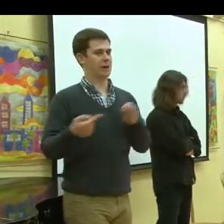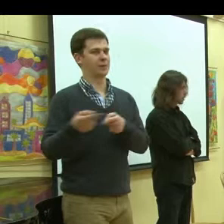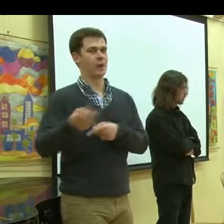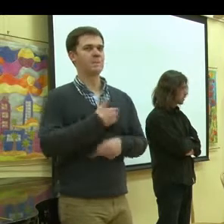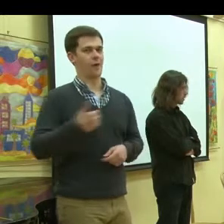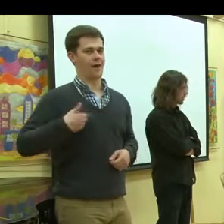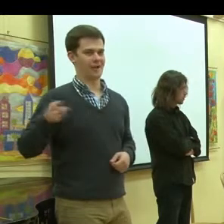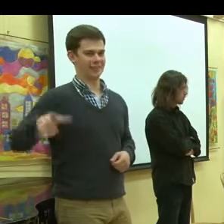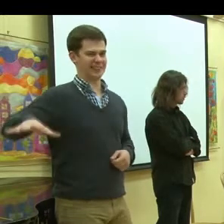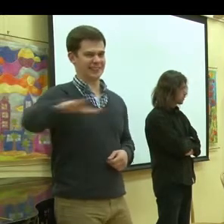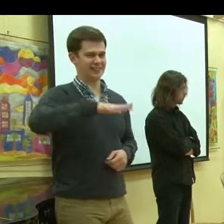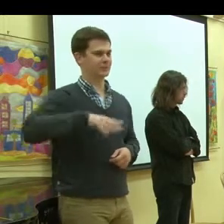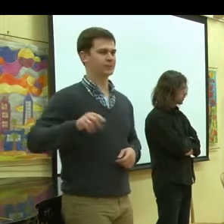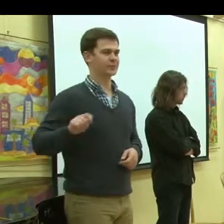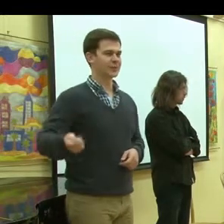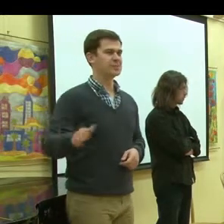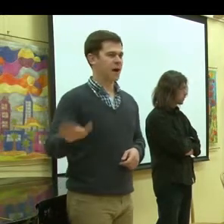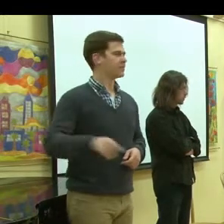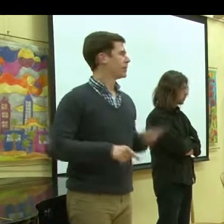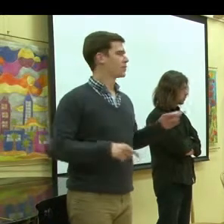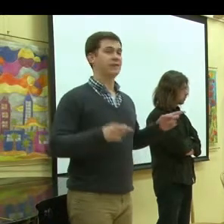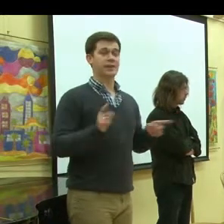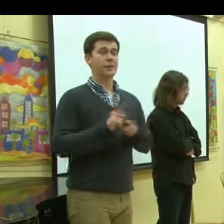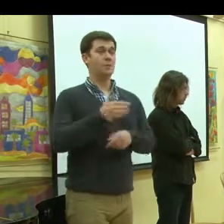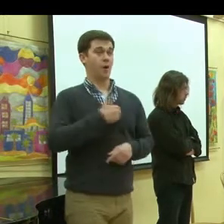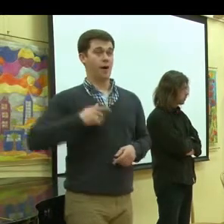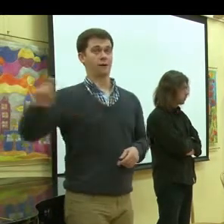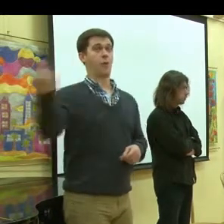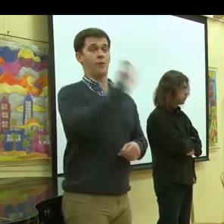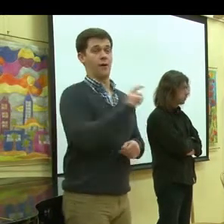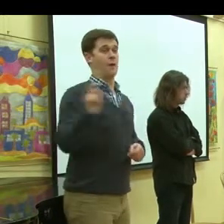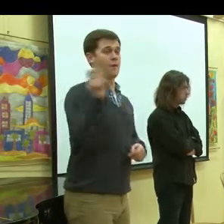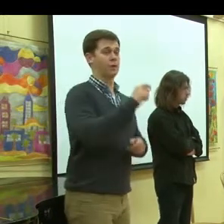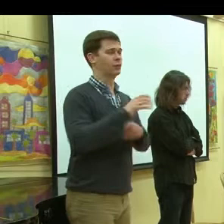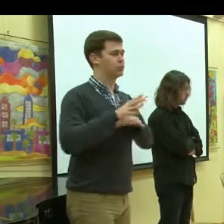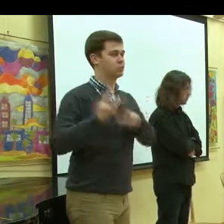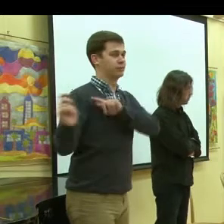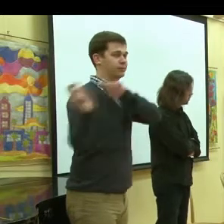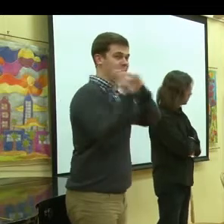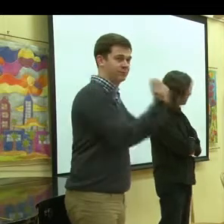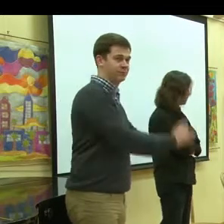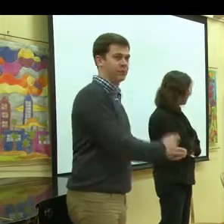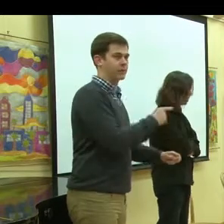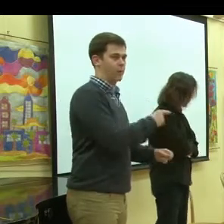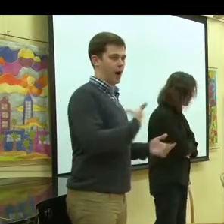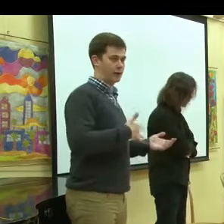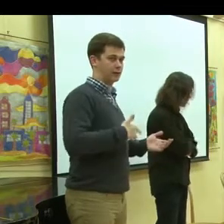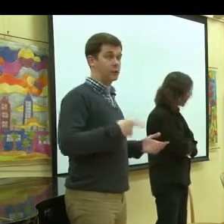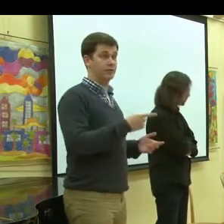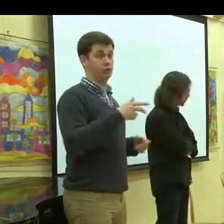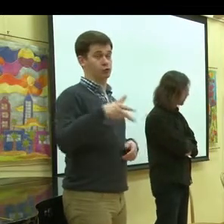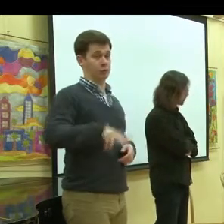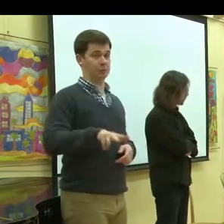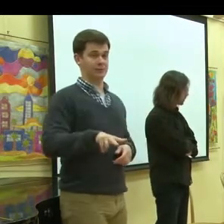tej imigracji do Argentyny my się tam zaznaczyliśmy tak naprawdę wśród tych społeczności właśnie jakby zagranicznych, tak jesteśmy na